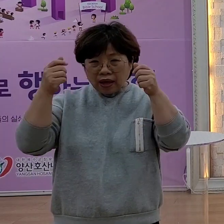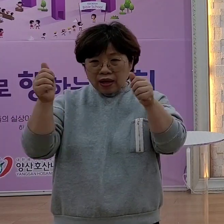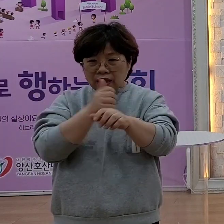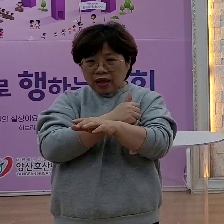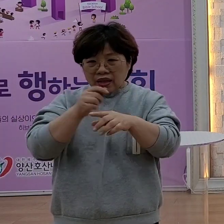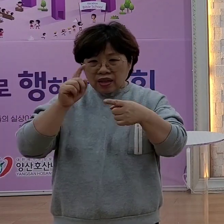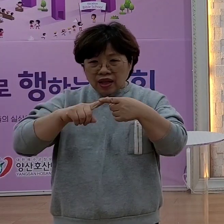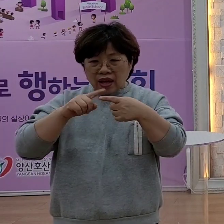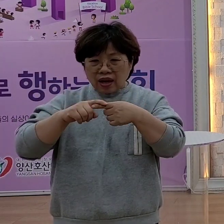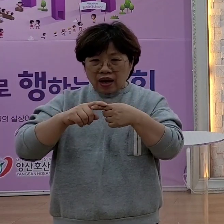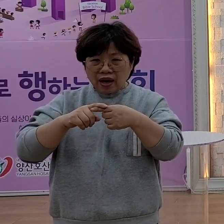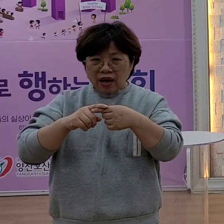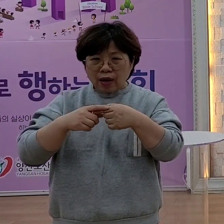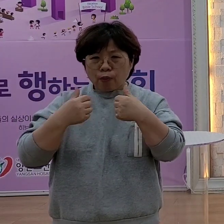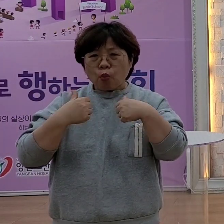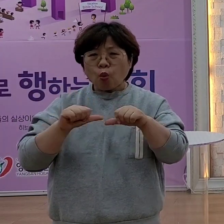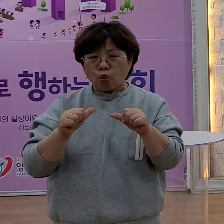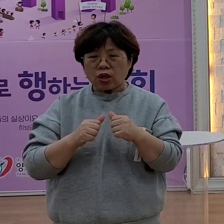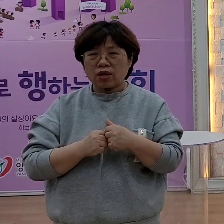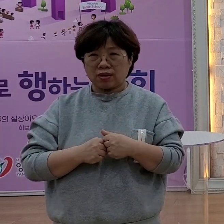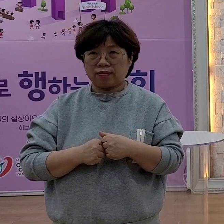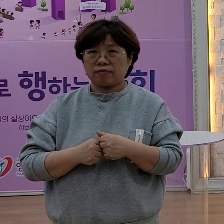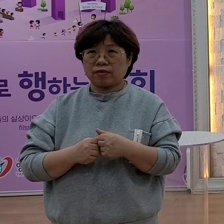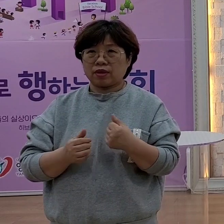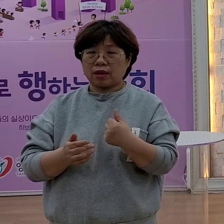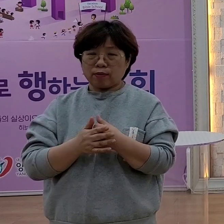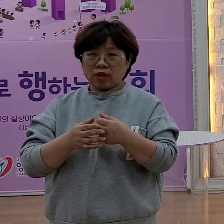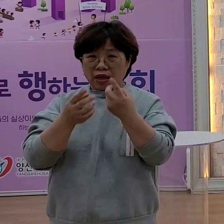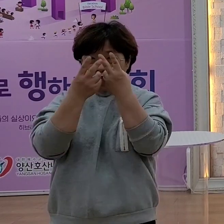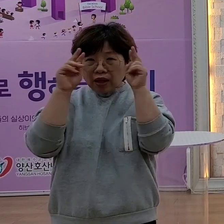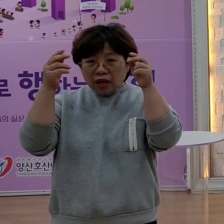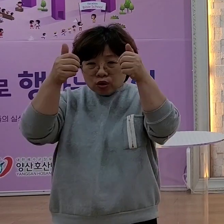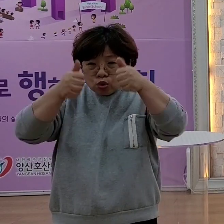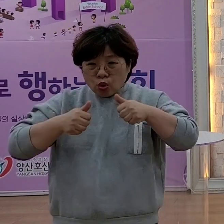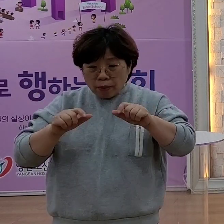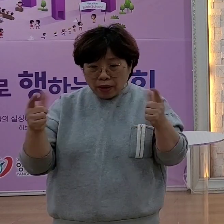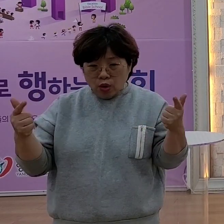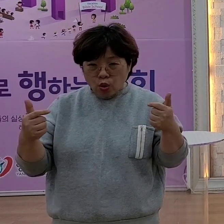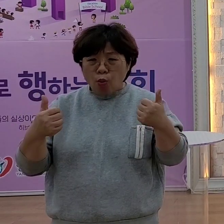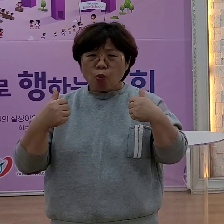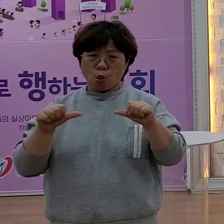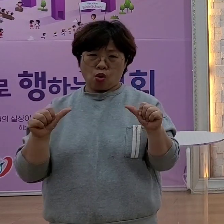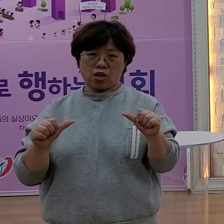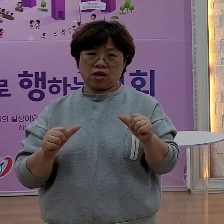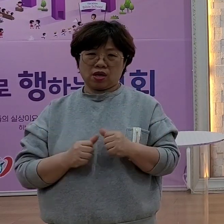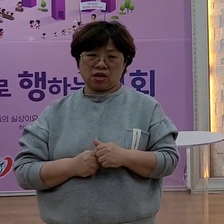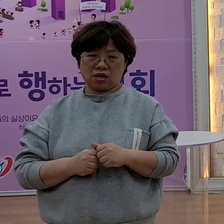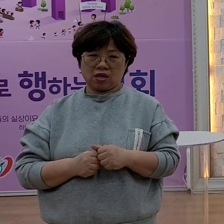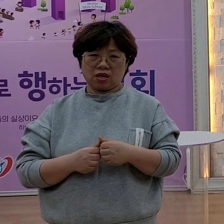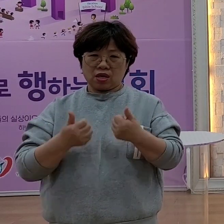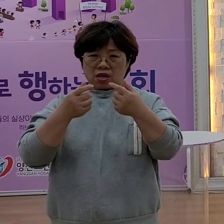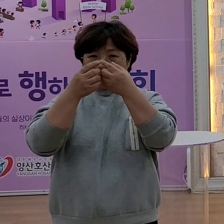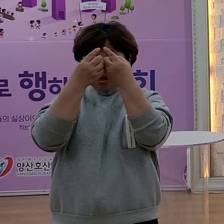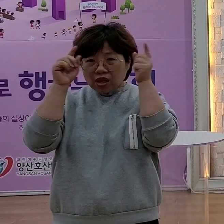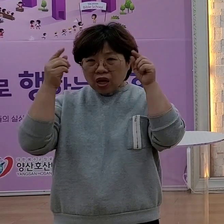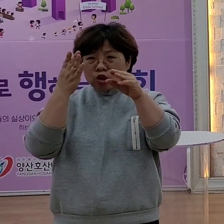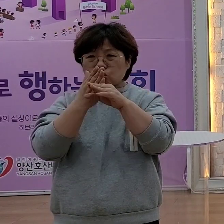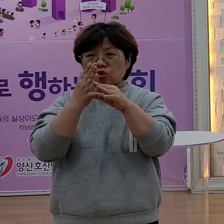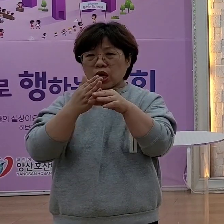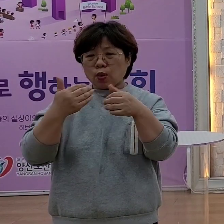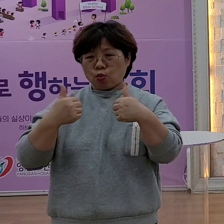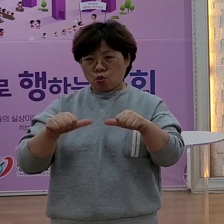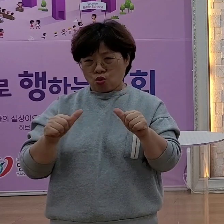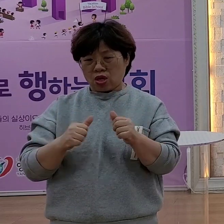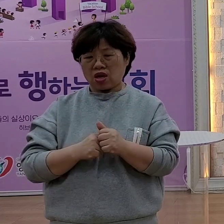압박으로 이렇게 중퇴를 하게 된 그 학력이 대학 중퇴가 최종 학력이에요. 돈이 없어서 중퇴를 했다.